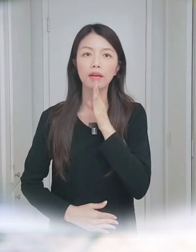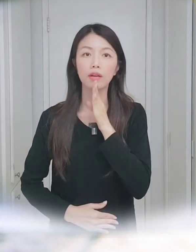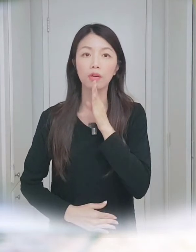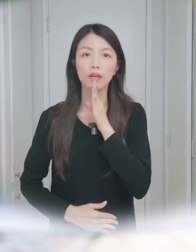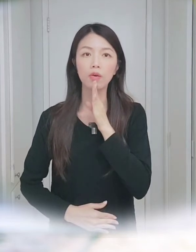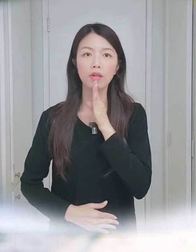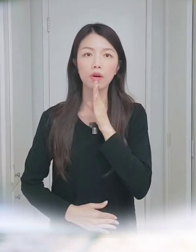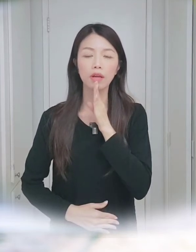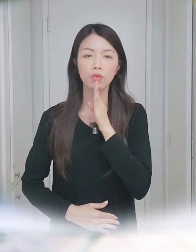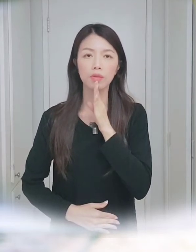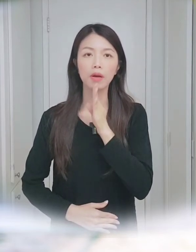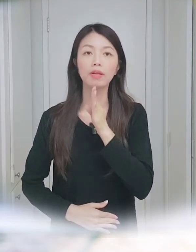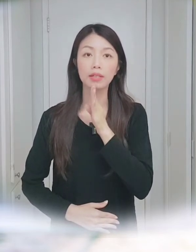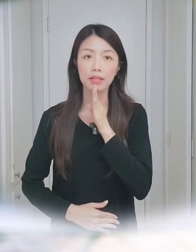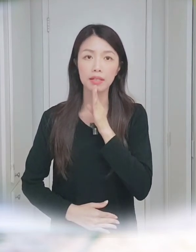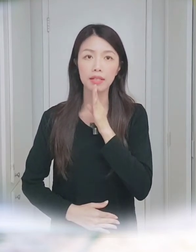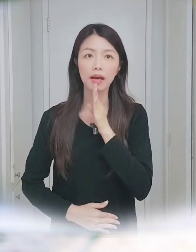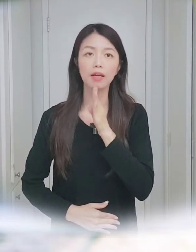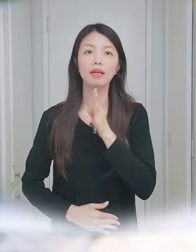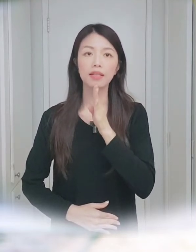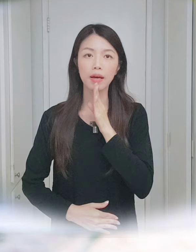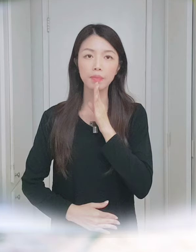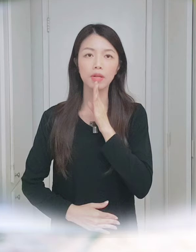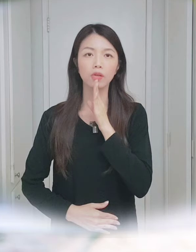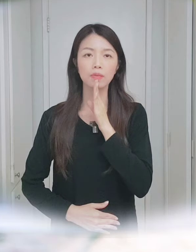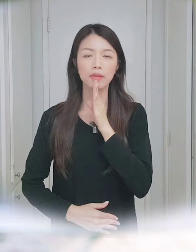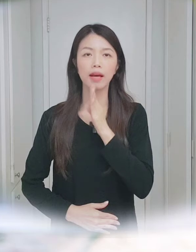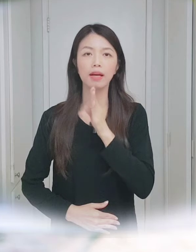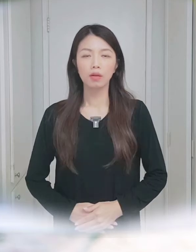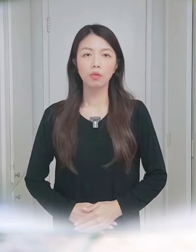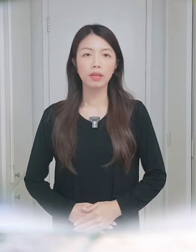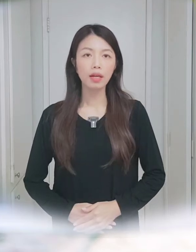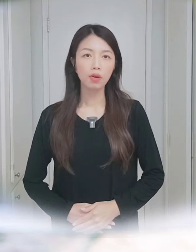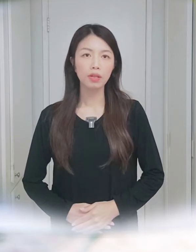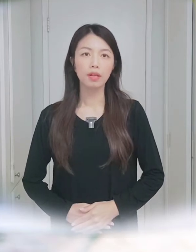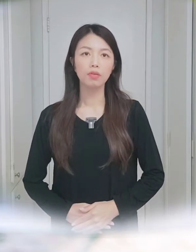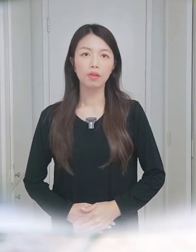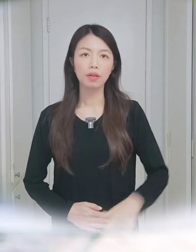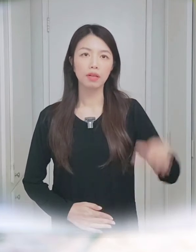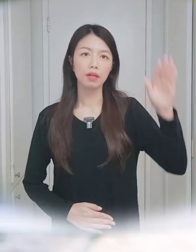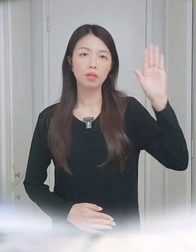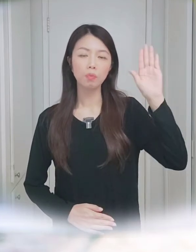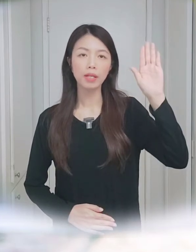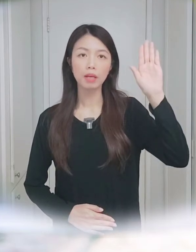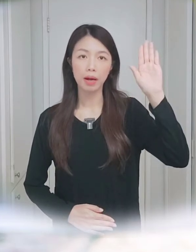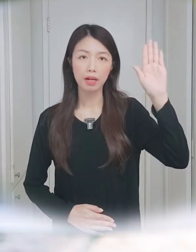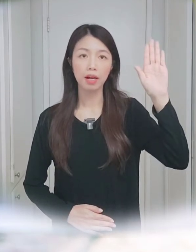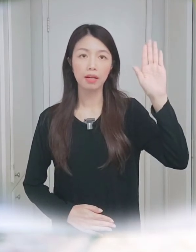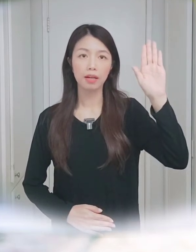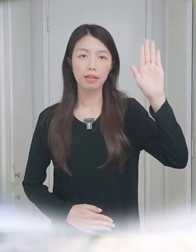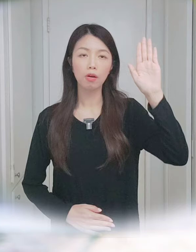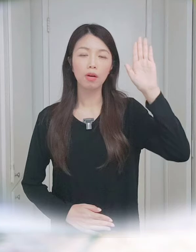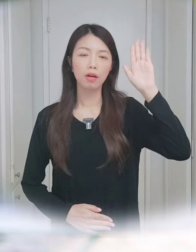턱에 이렇게 세워서 대주시면 진짜, 참 이런 뜻입니다. 되다라고 한 뜻의 수어는 손바닥이